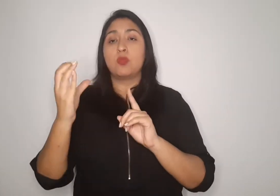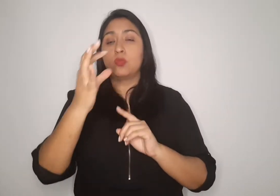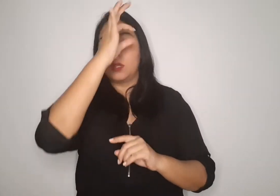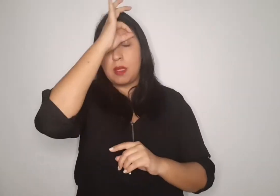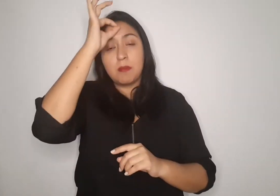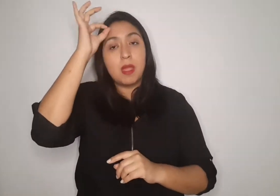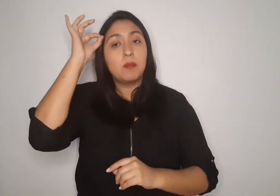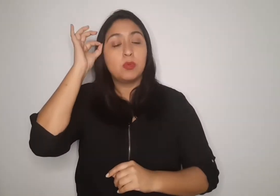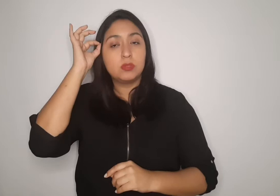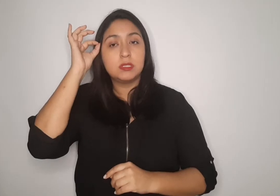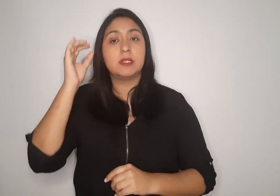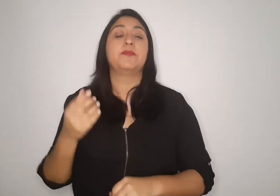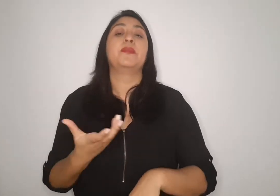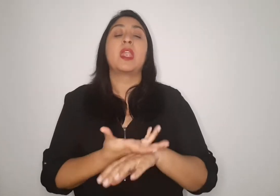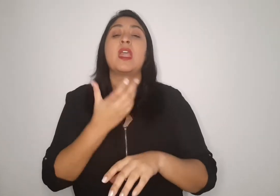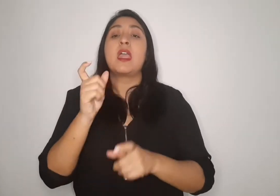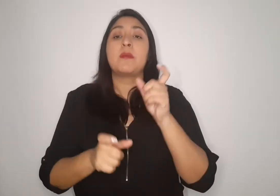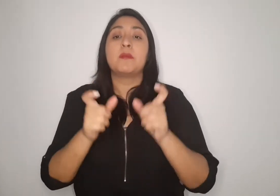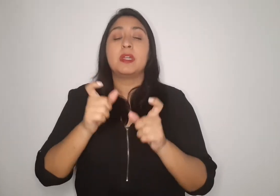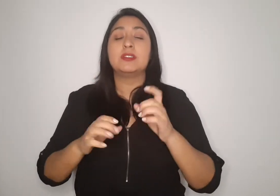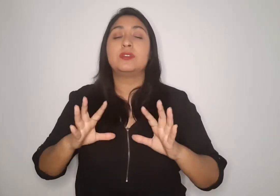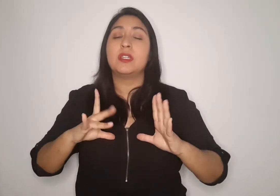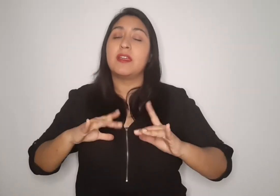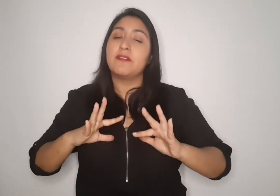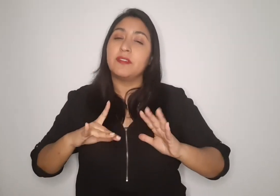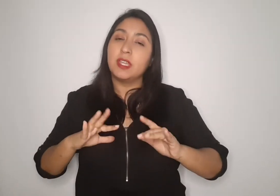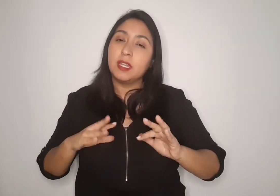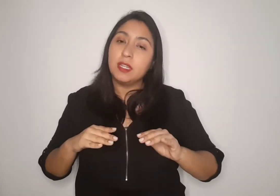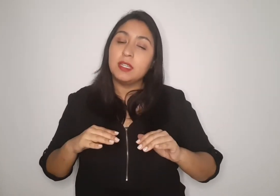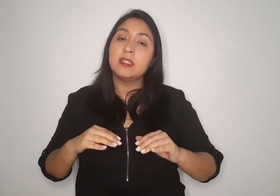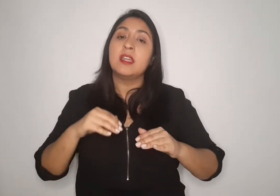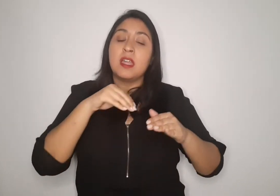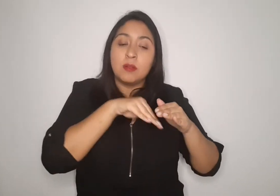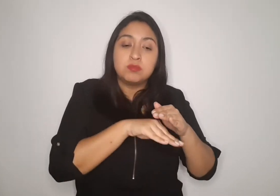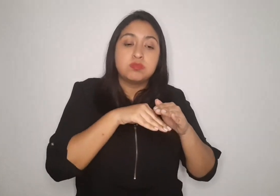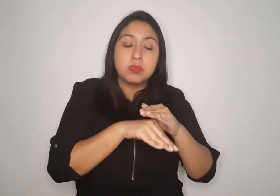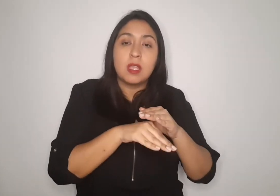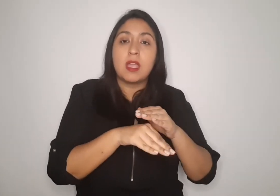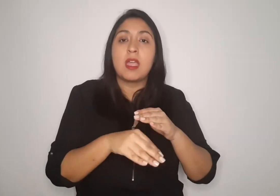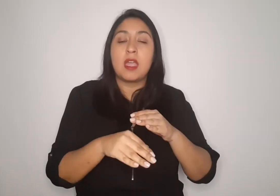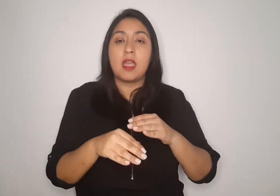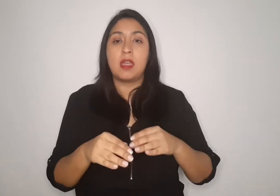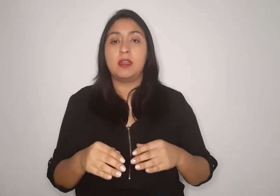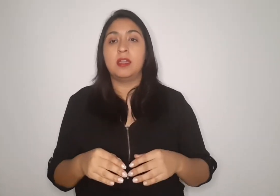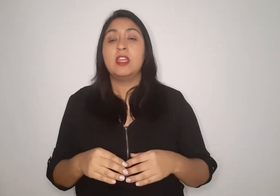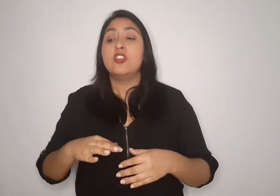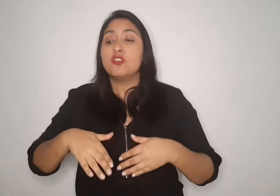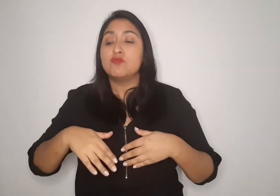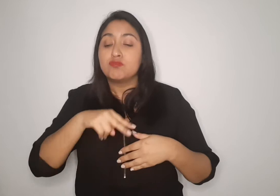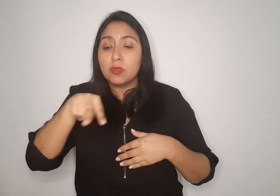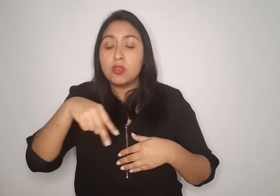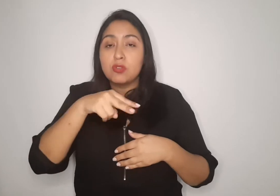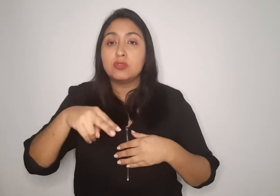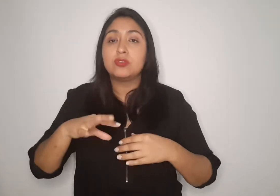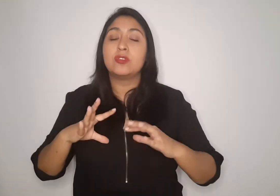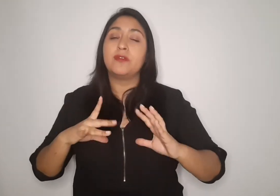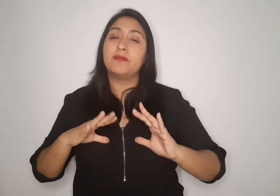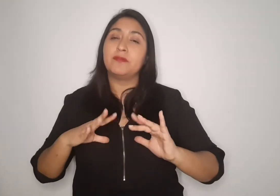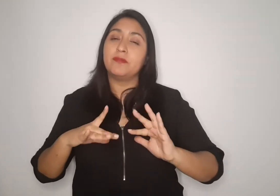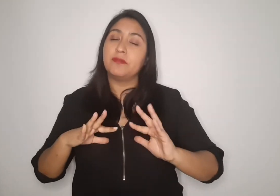Así como hay gente que se siente feliz coleccionando, nosotros nos sentimos gratificados creando las instancias para que otra